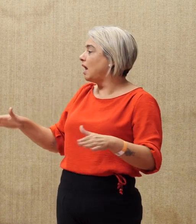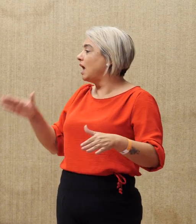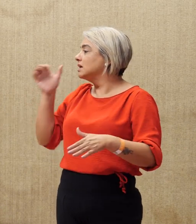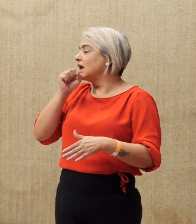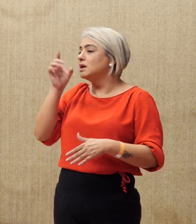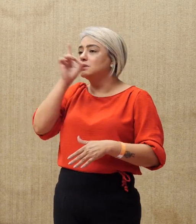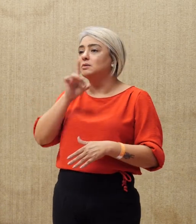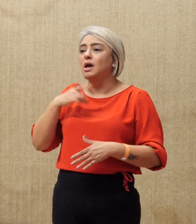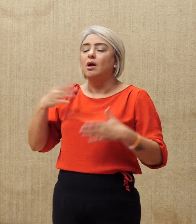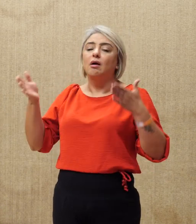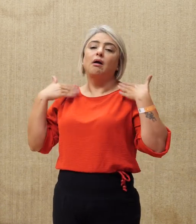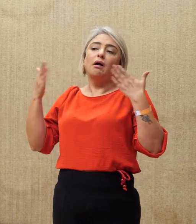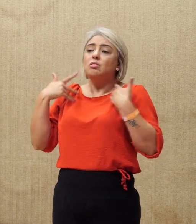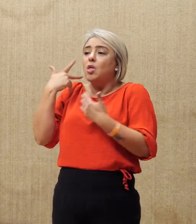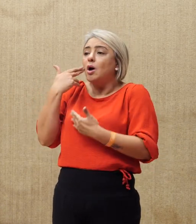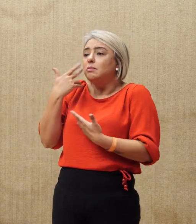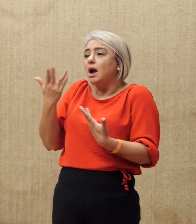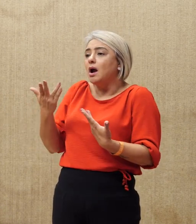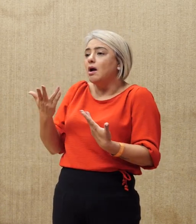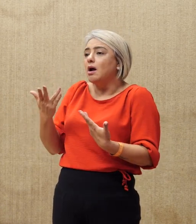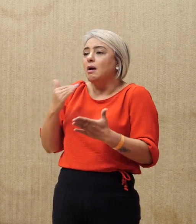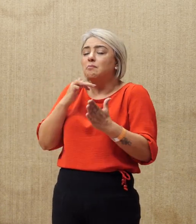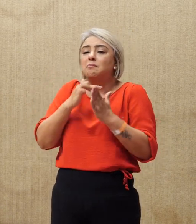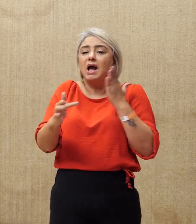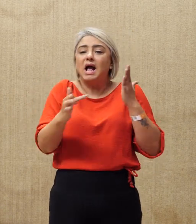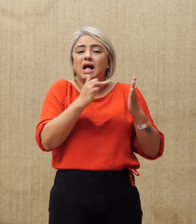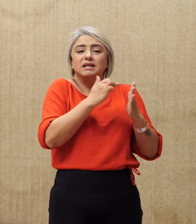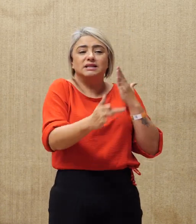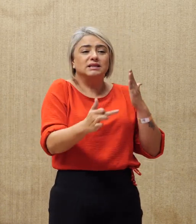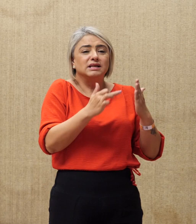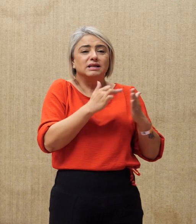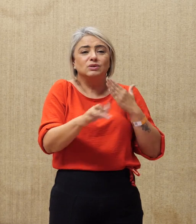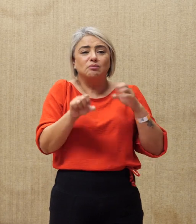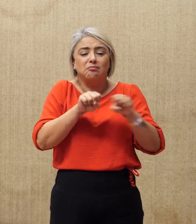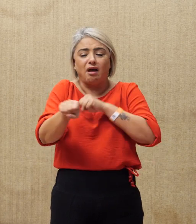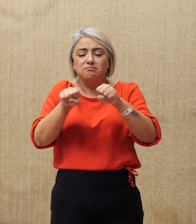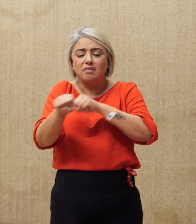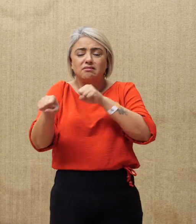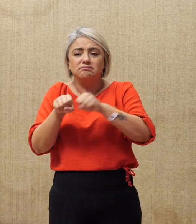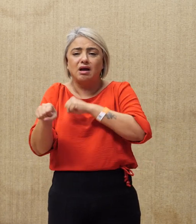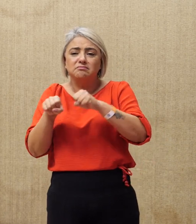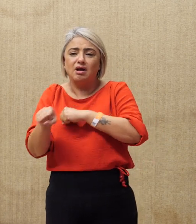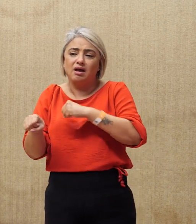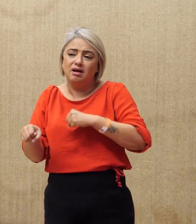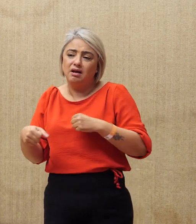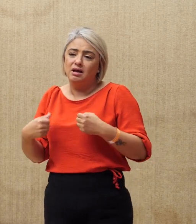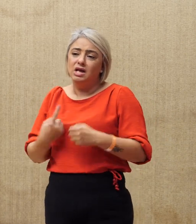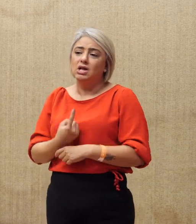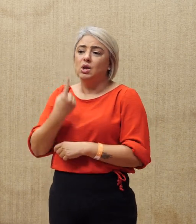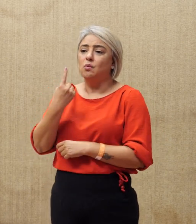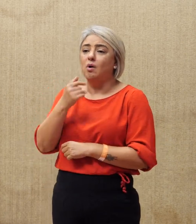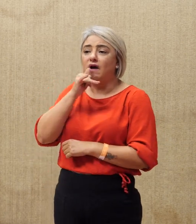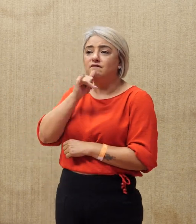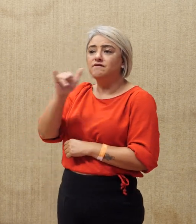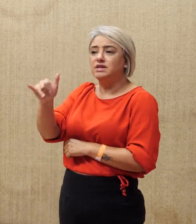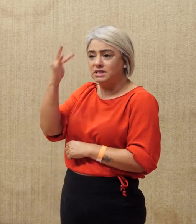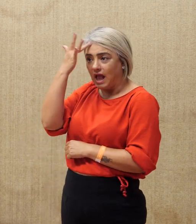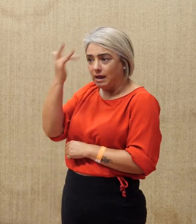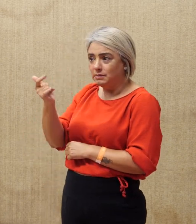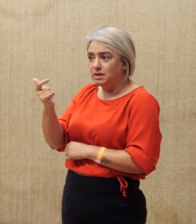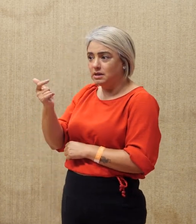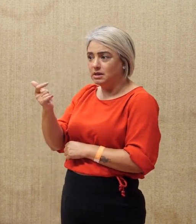com o calor que faz, é normal. E eles estão matando indiscriminadamente. E existe um aviso que